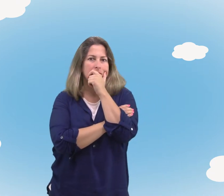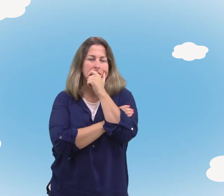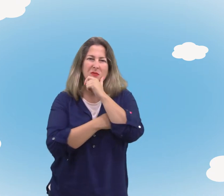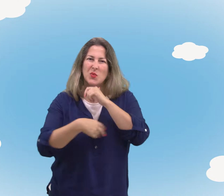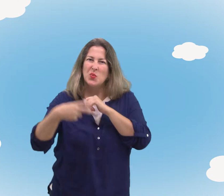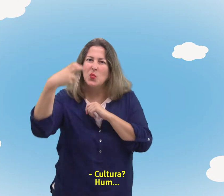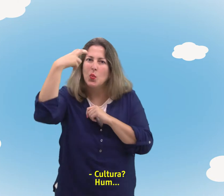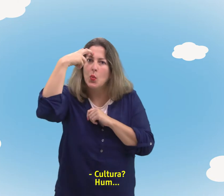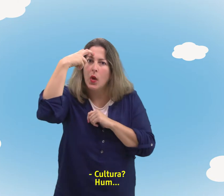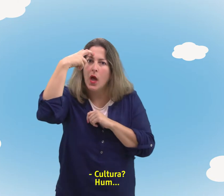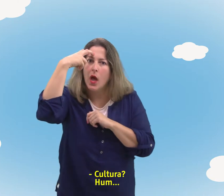cultura